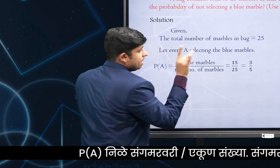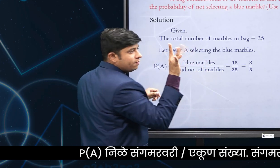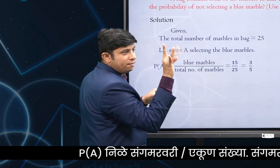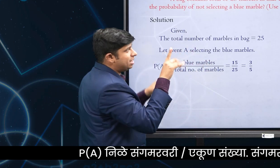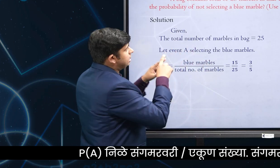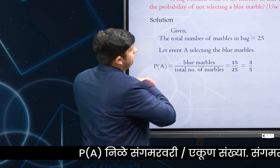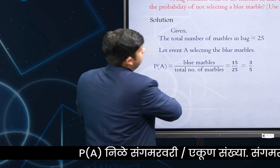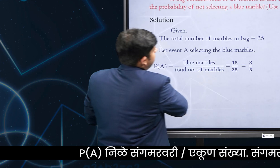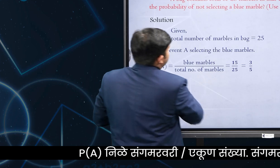15/253/5.